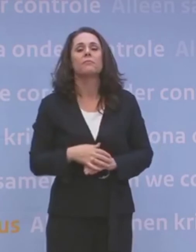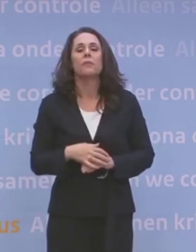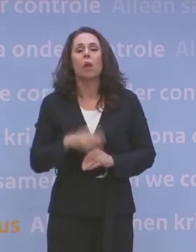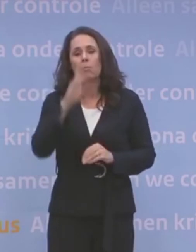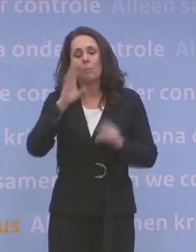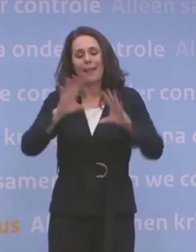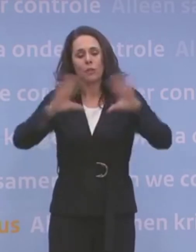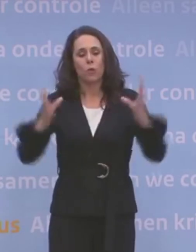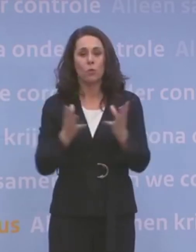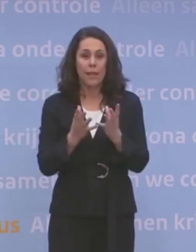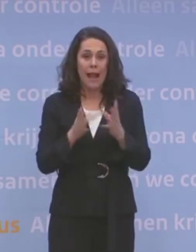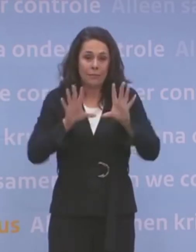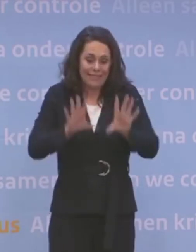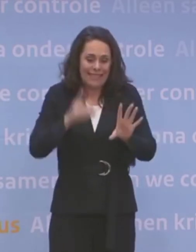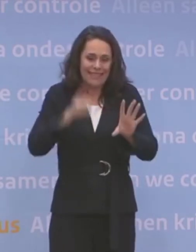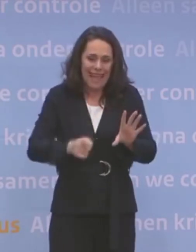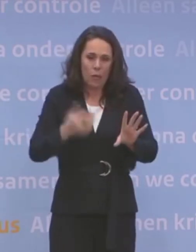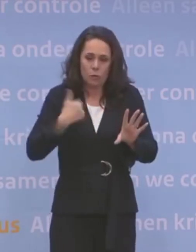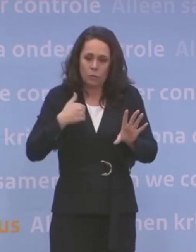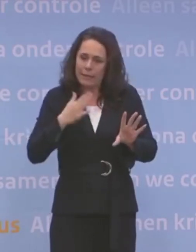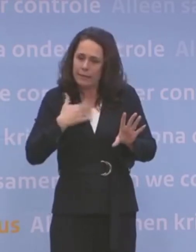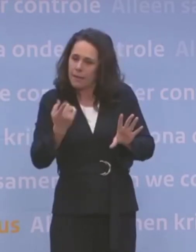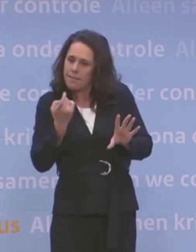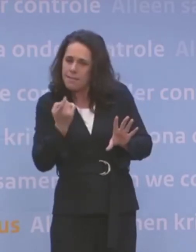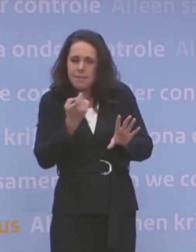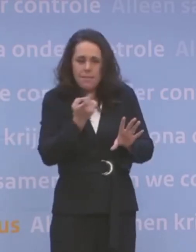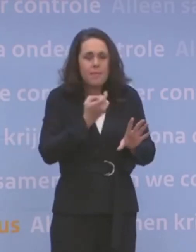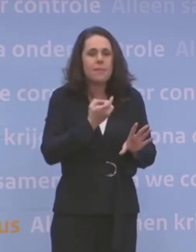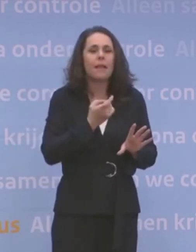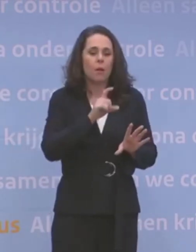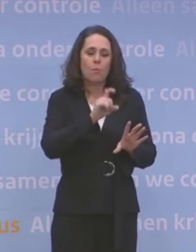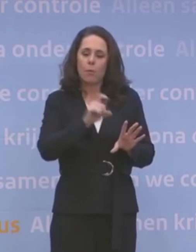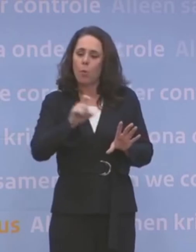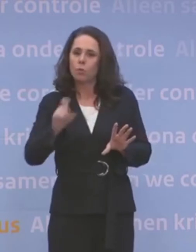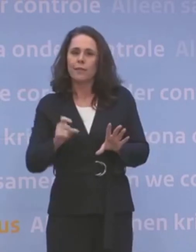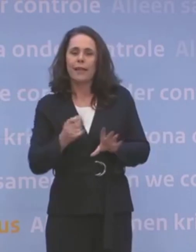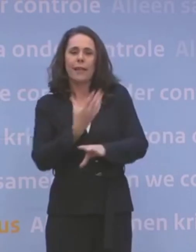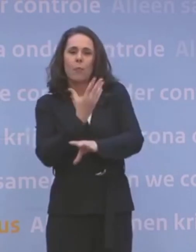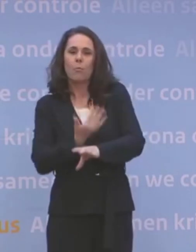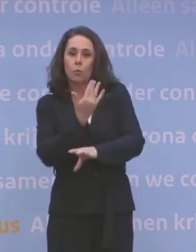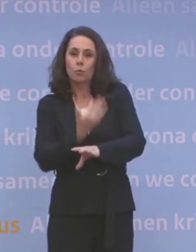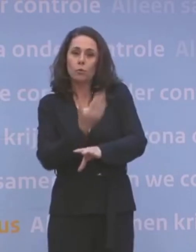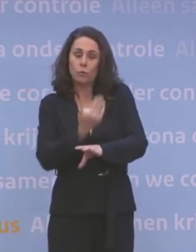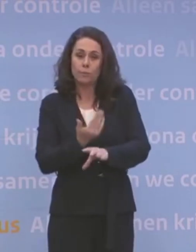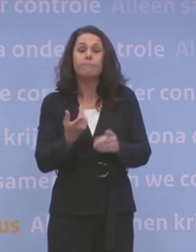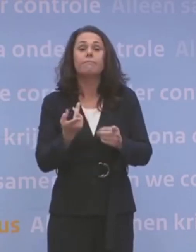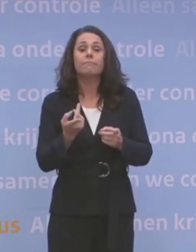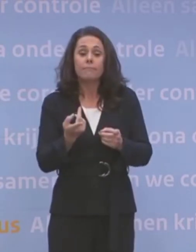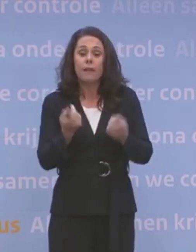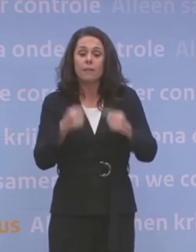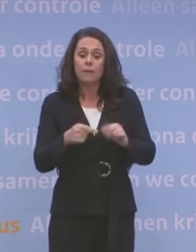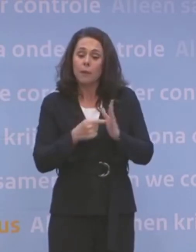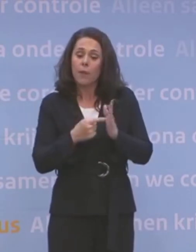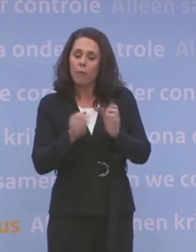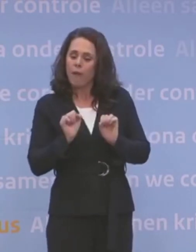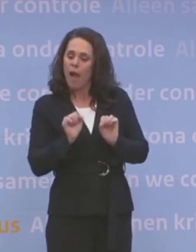zo'n 10.000 personen daarvoor te interesseren. En die bemonsteringen van bloed, die gebruiken we om te kijken of de